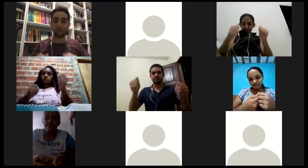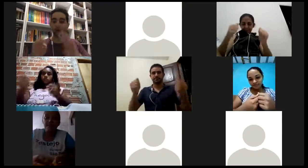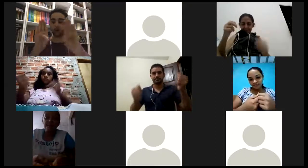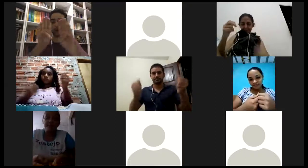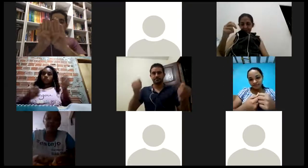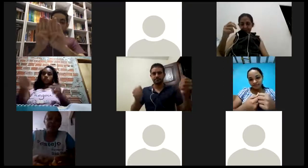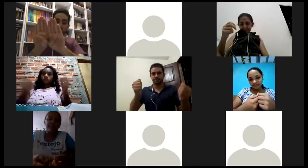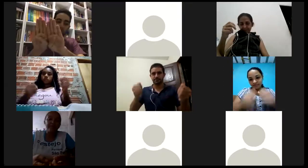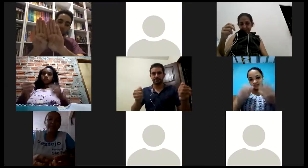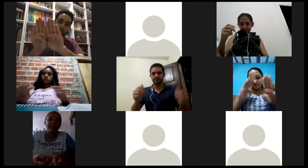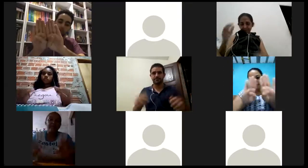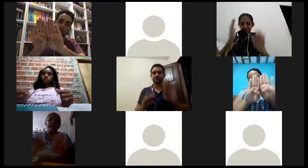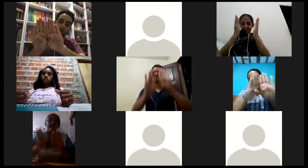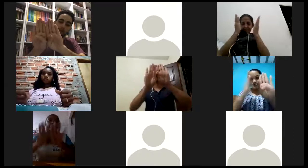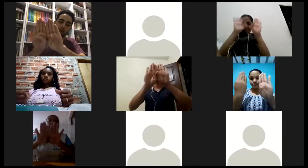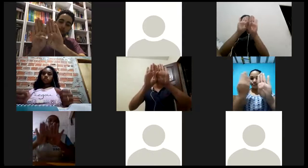Porta.